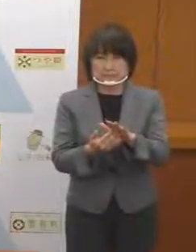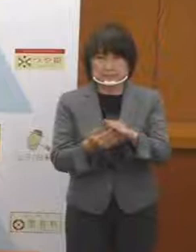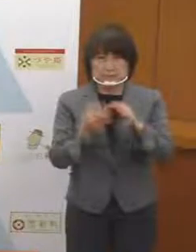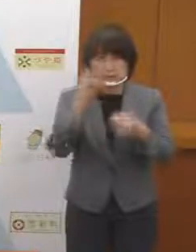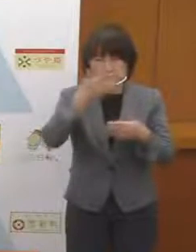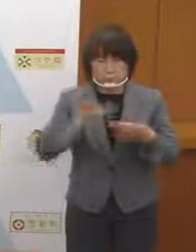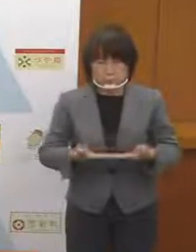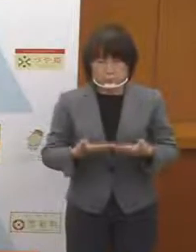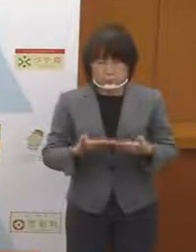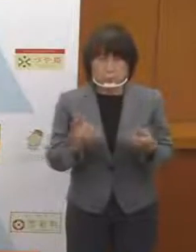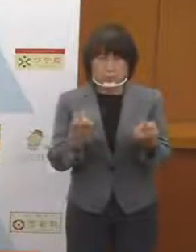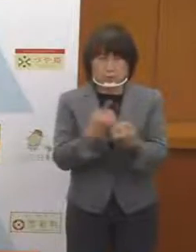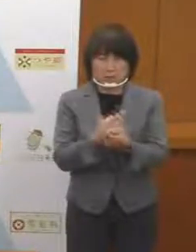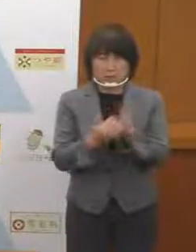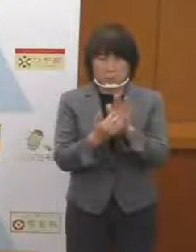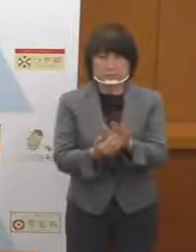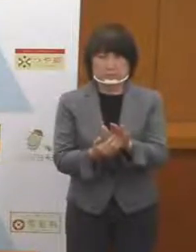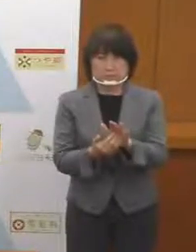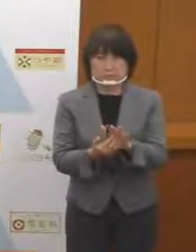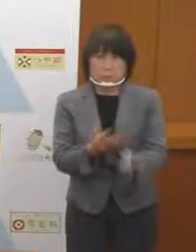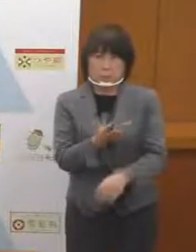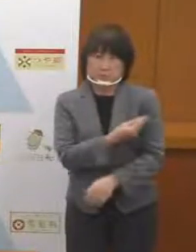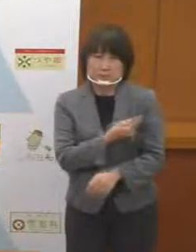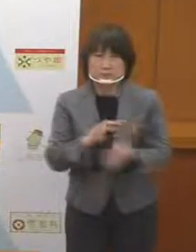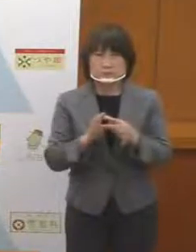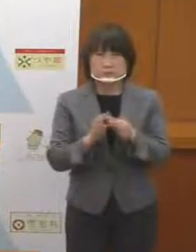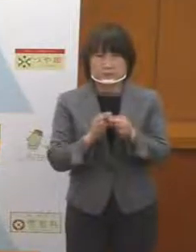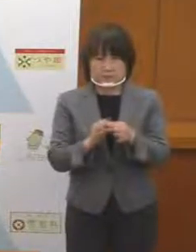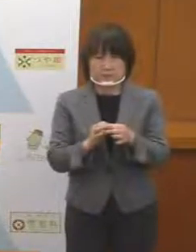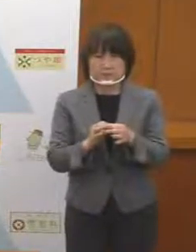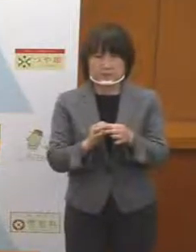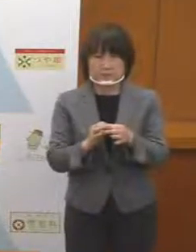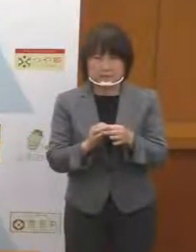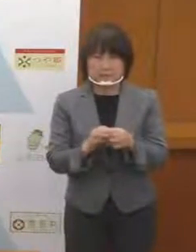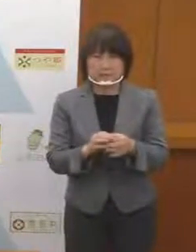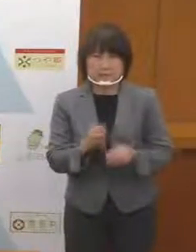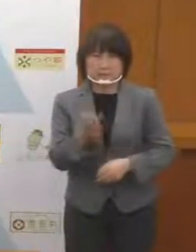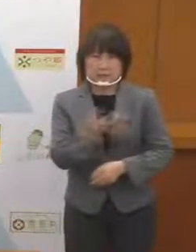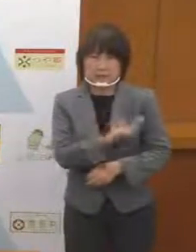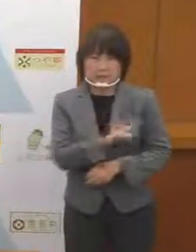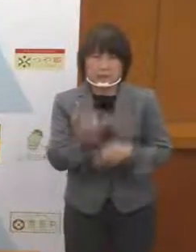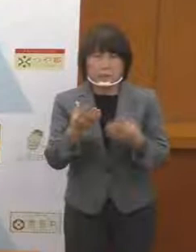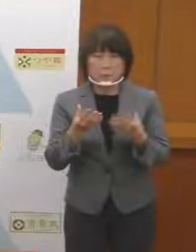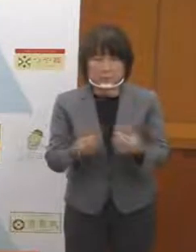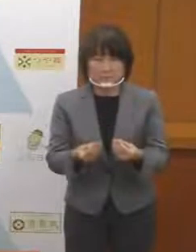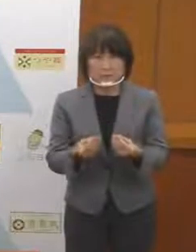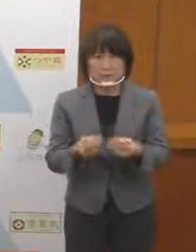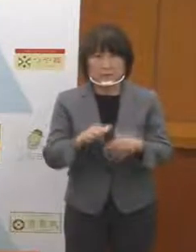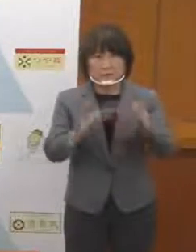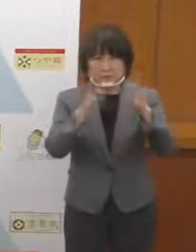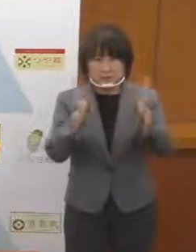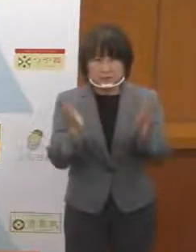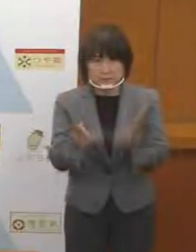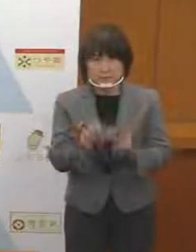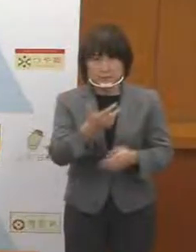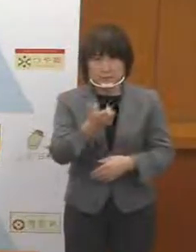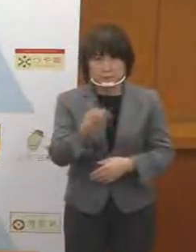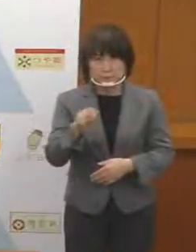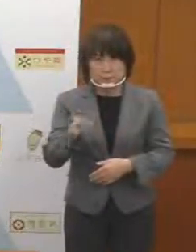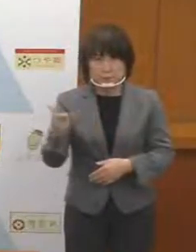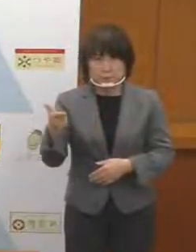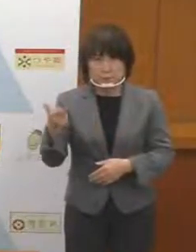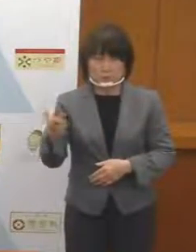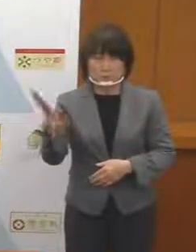防止の要であるワクチン接種につきましては3回目の接種が全体で70.6%